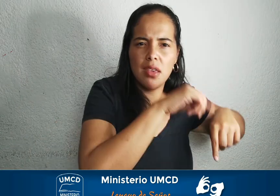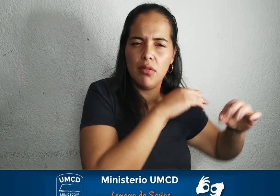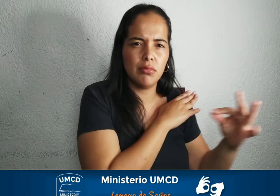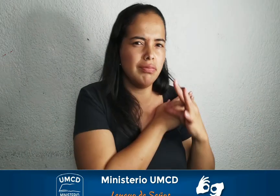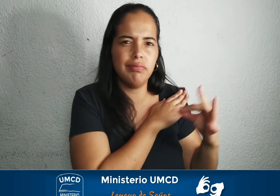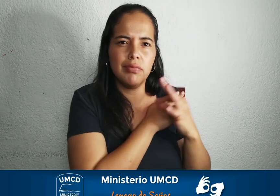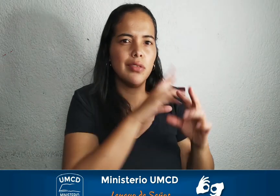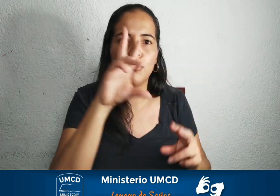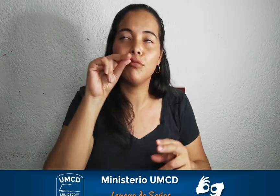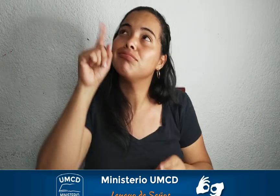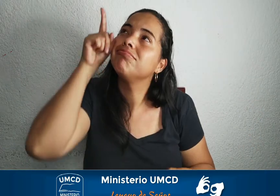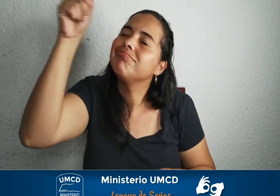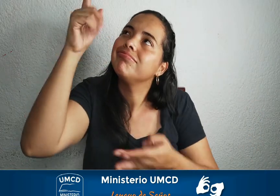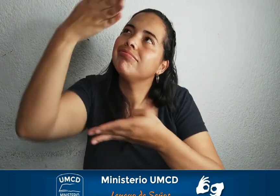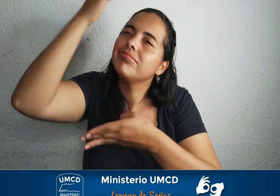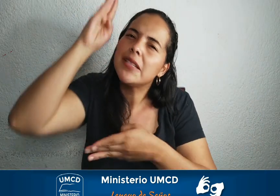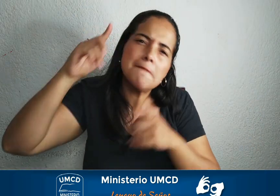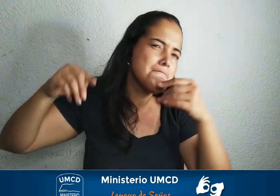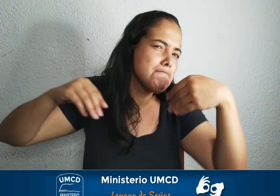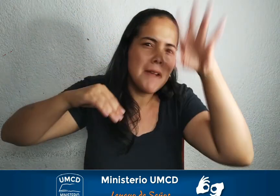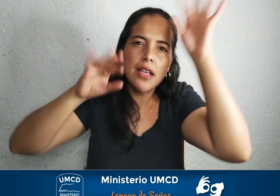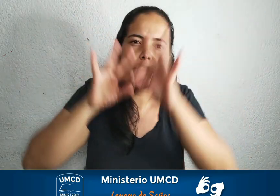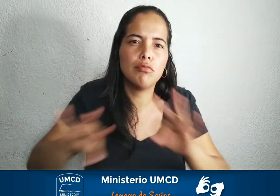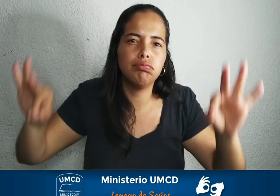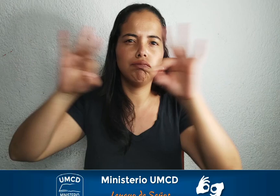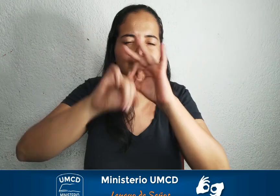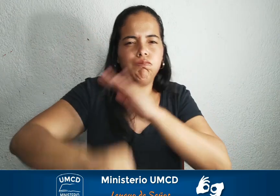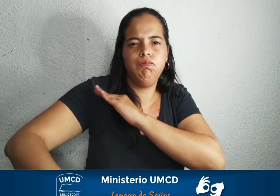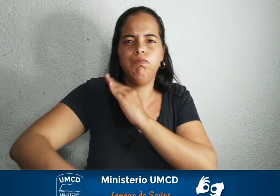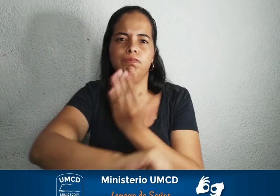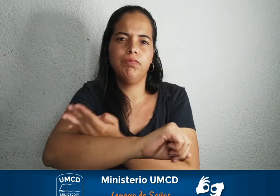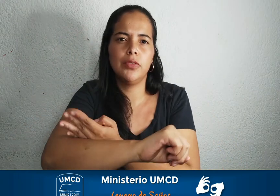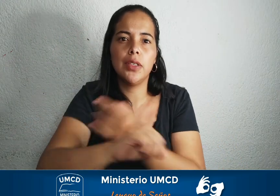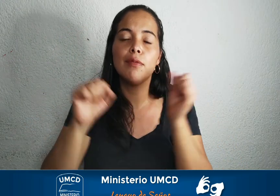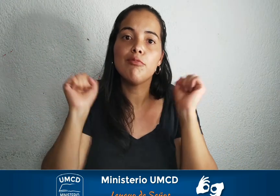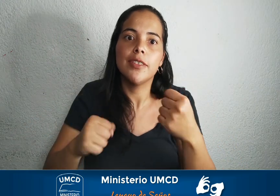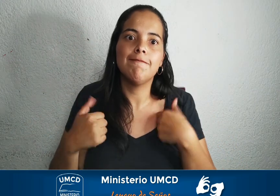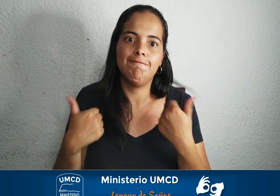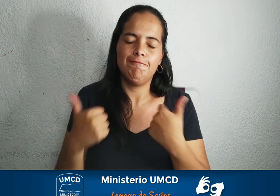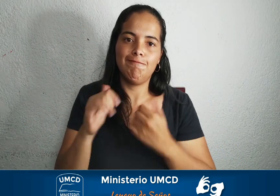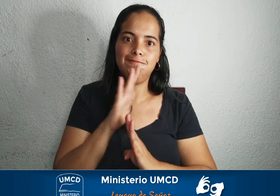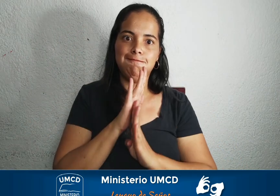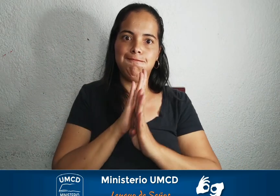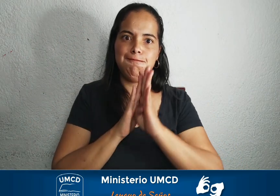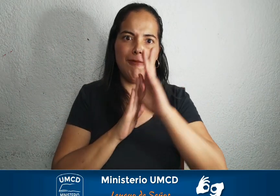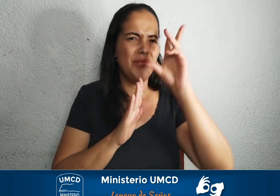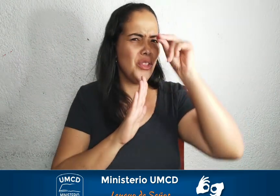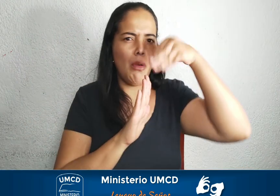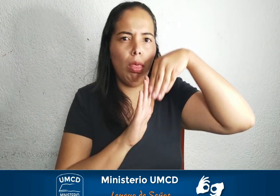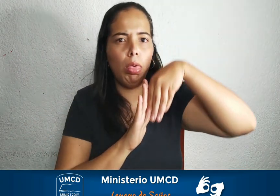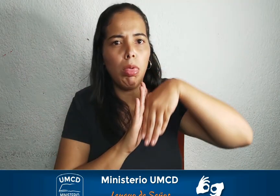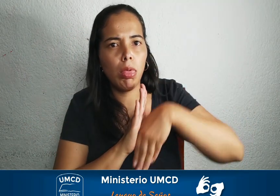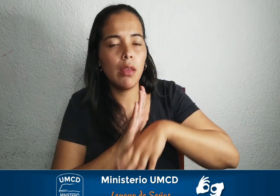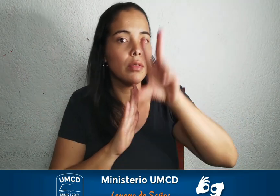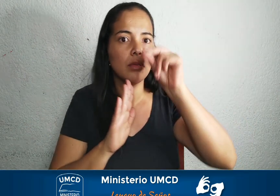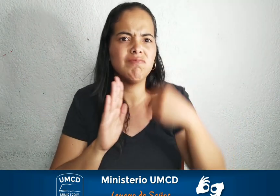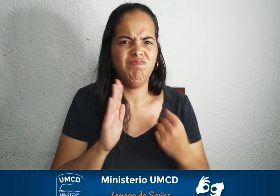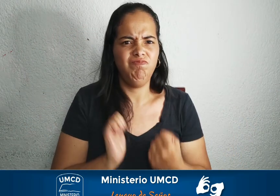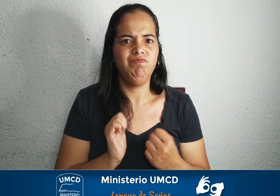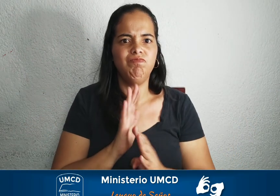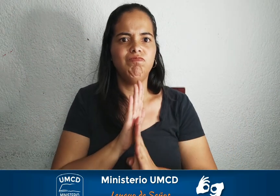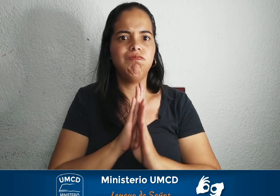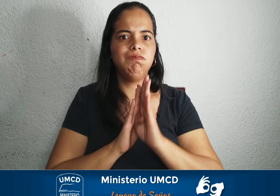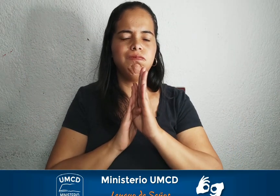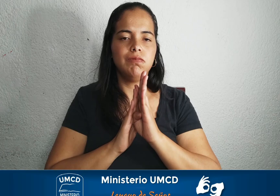obra, la obra de Dios en nuestras vidas, puede ser maravillosamente edificada en la manera como pasamos tiempo con